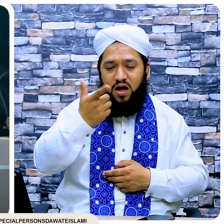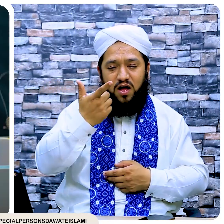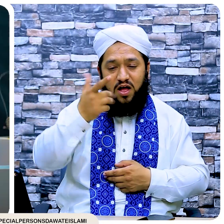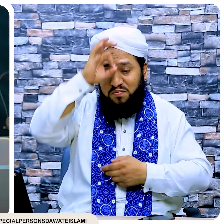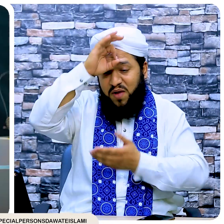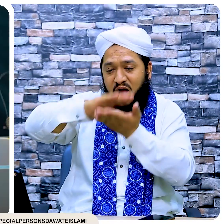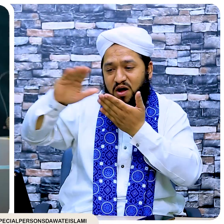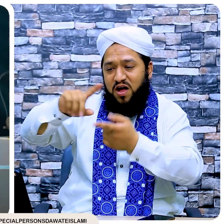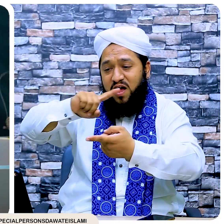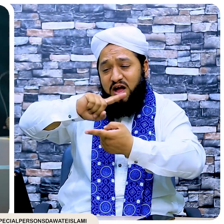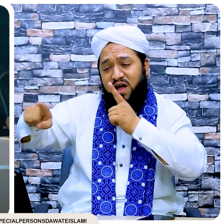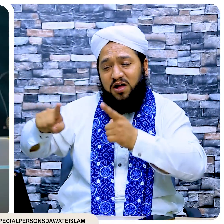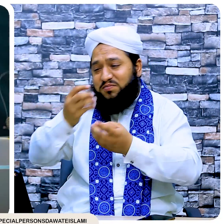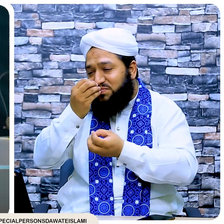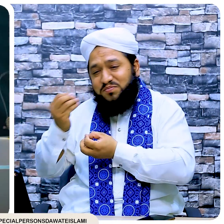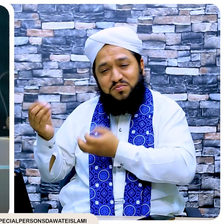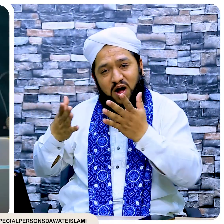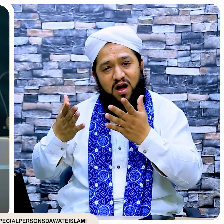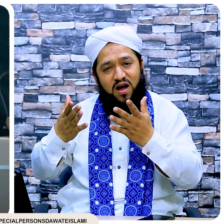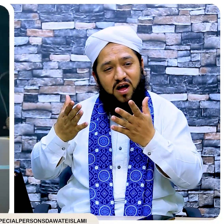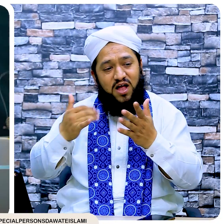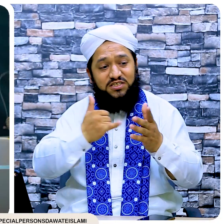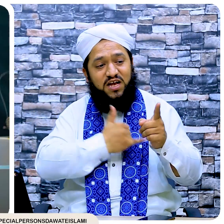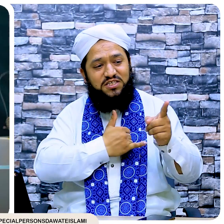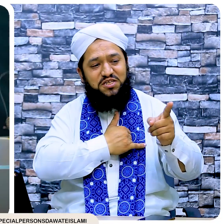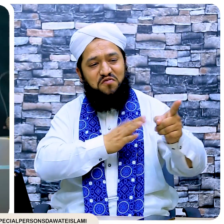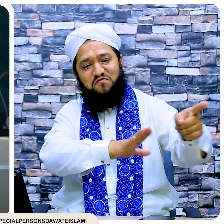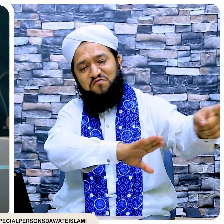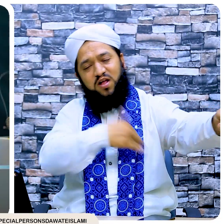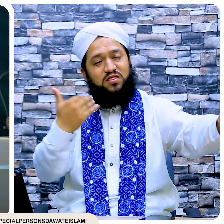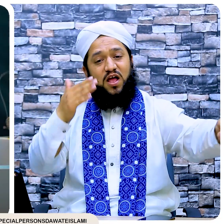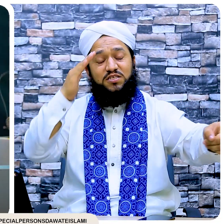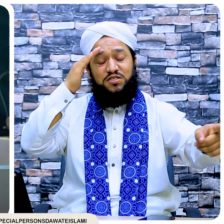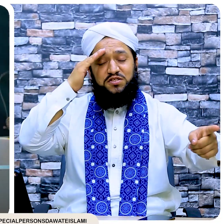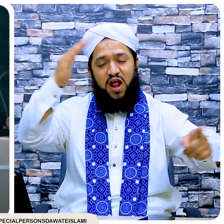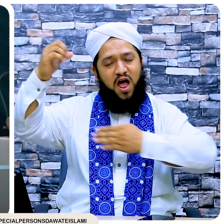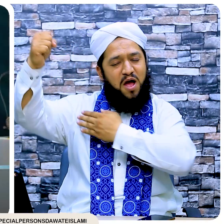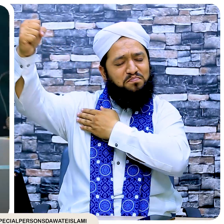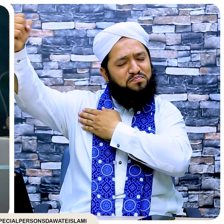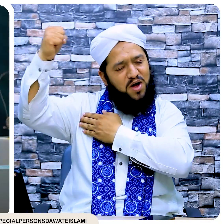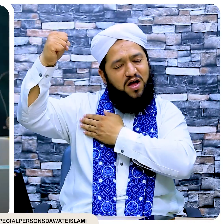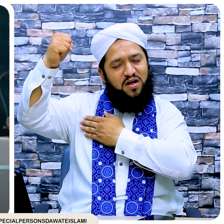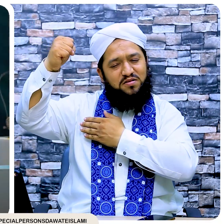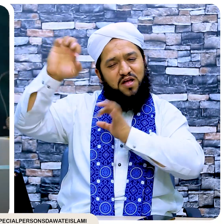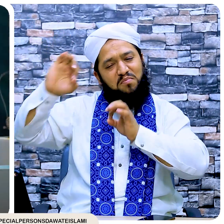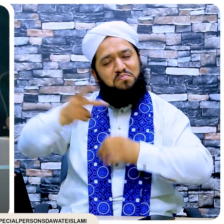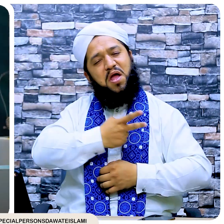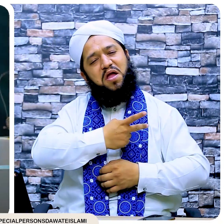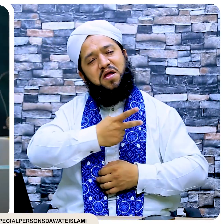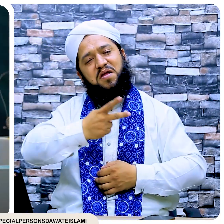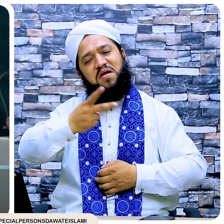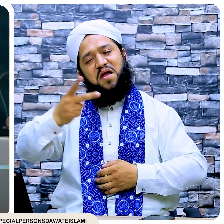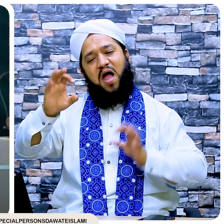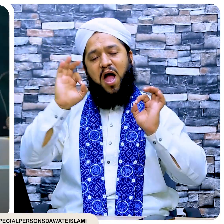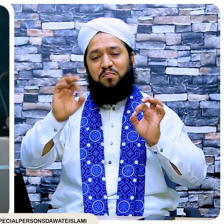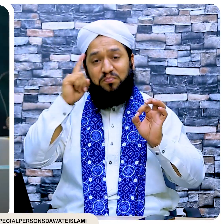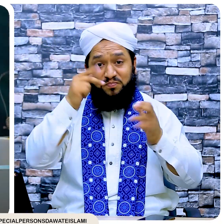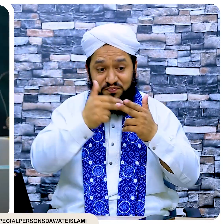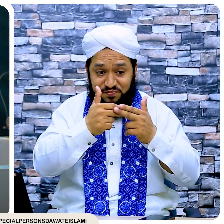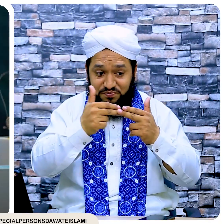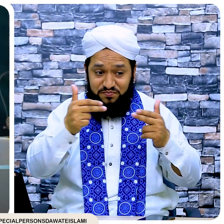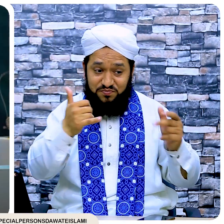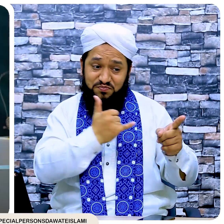رکاب تھام کر سوار کروانے والا بھی نہیں، کوئی ایسا بھی نہیں جو ساتھ میدان تک چلے. ہاں، عورتوں کی بےکس عورتوں کی